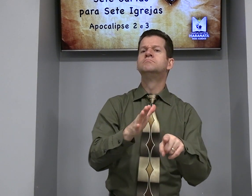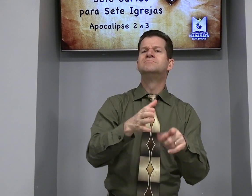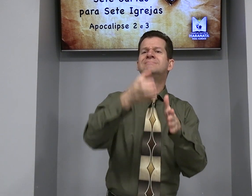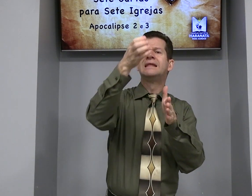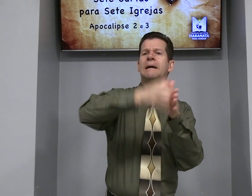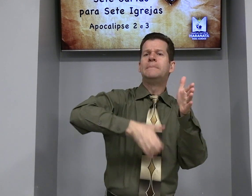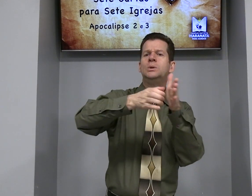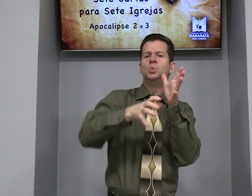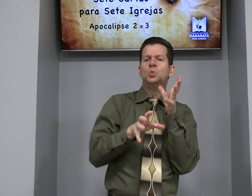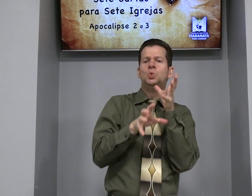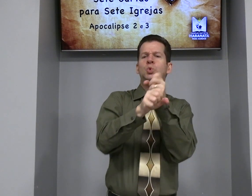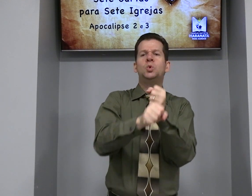Pergunta: